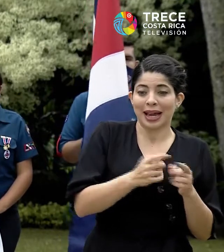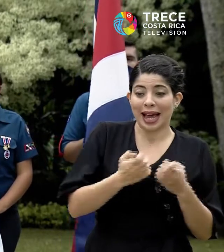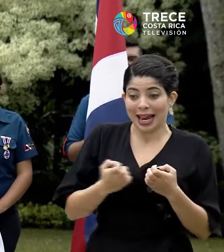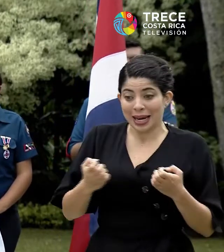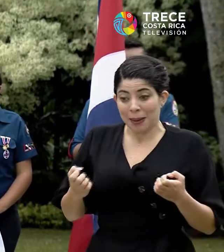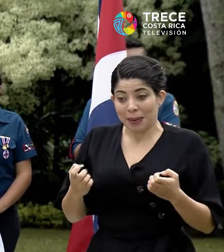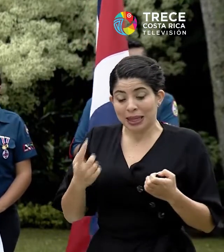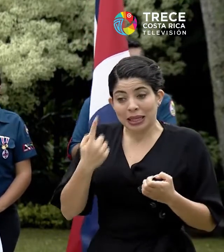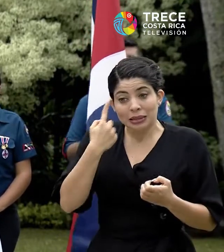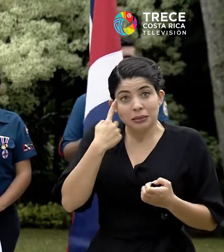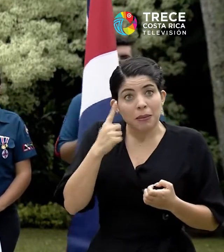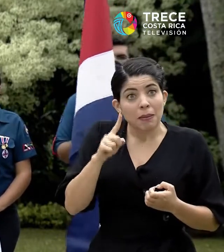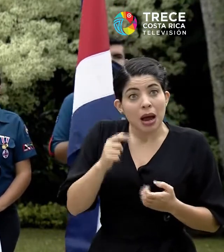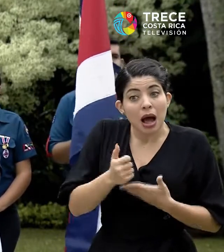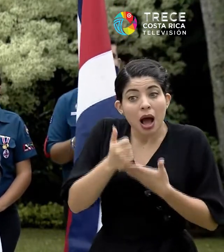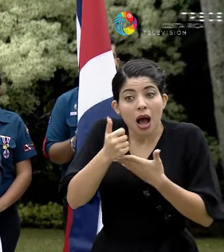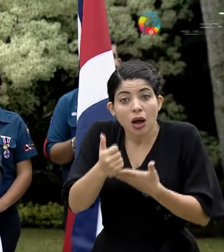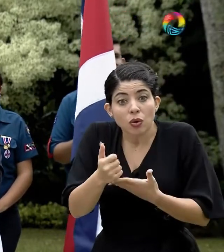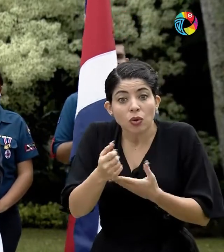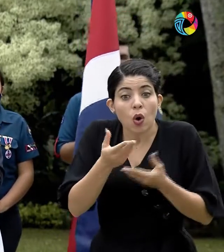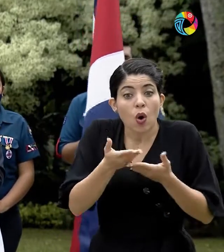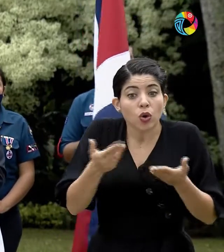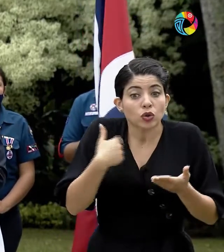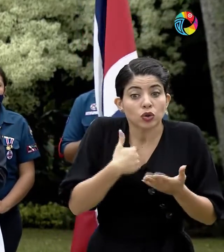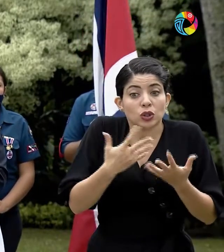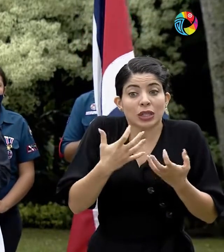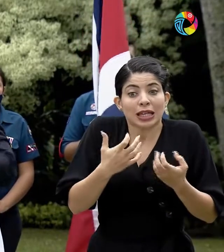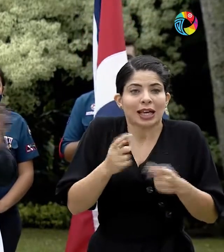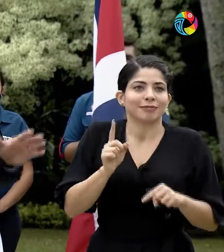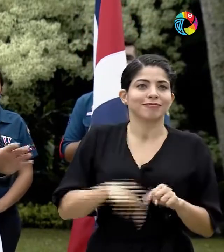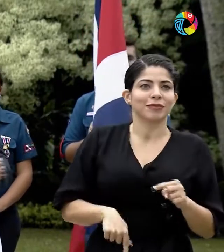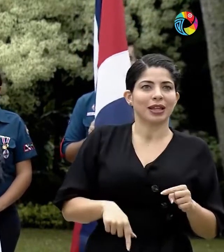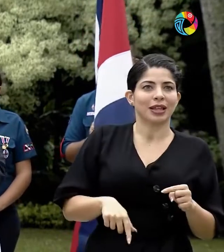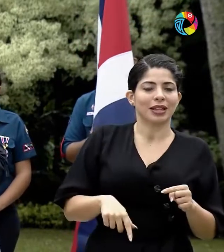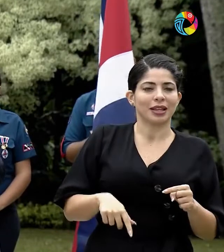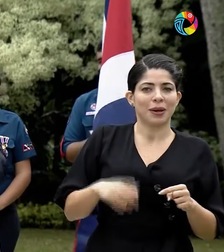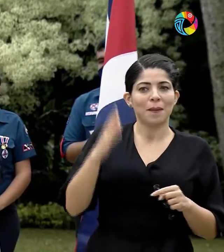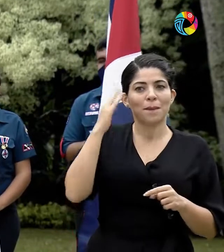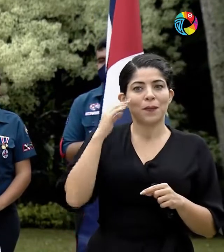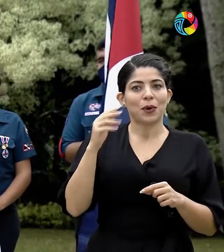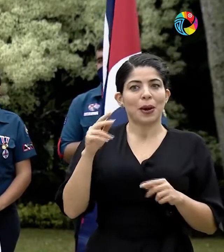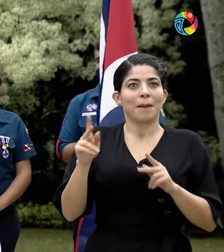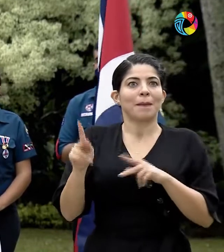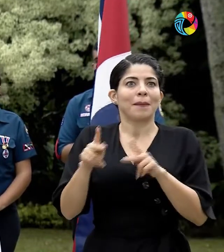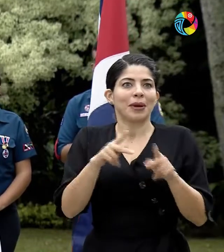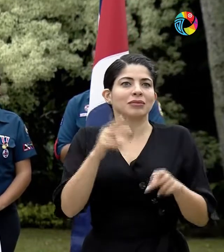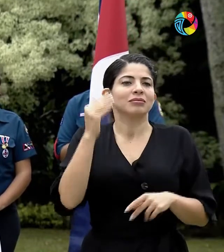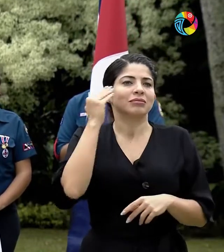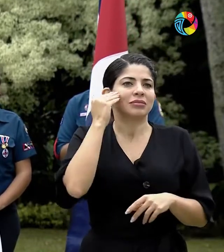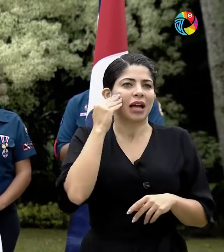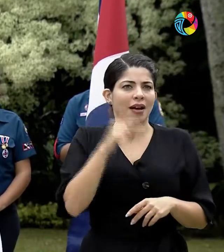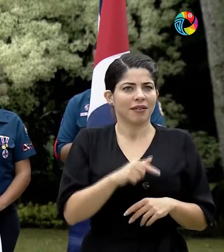para garantizar muchas cosas de las que aspiramos. Y que cada quien se salve.